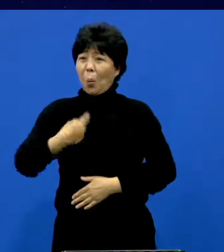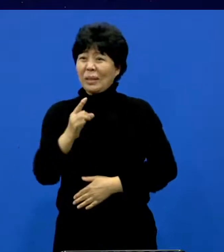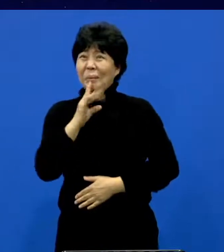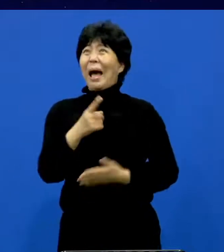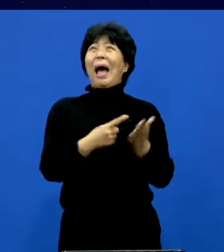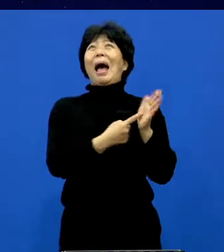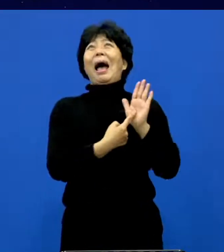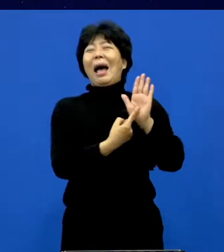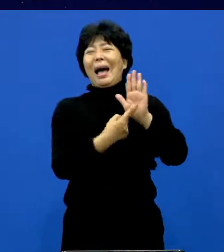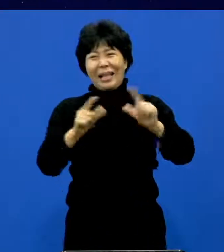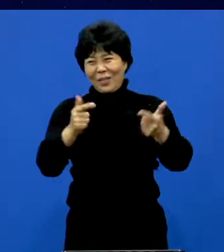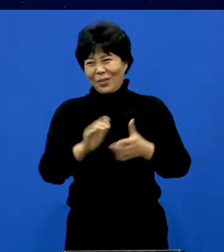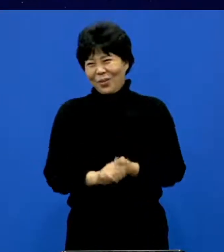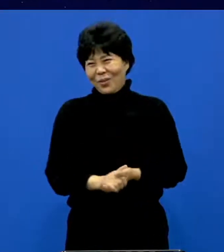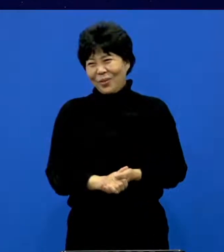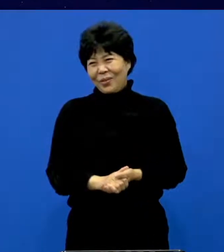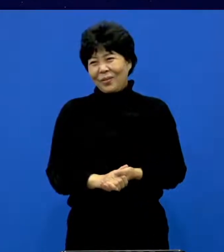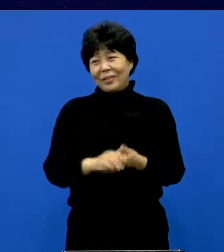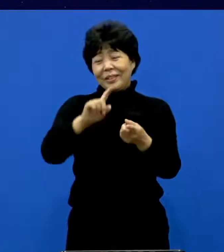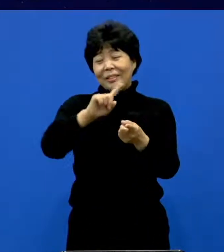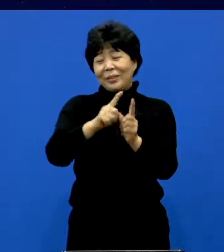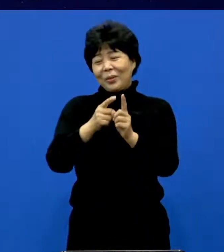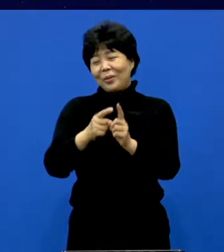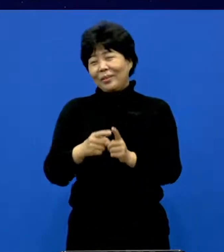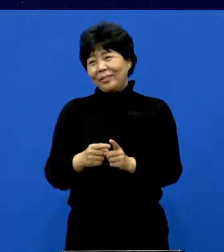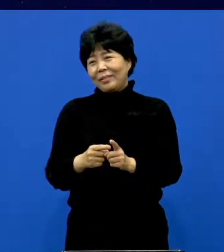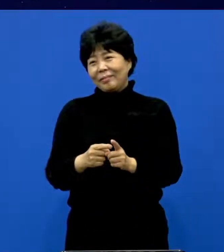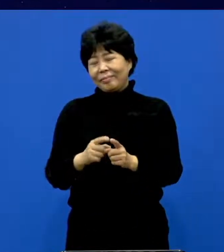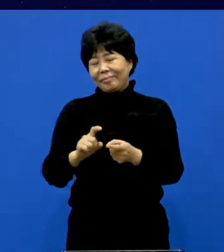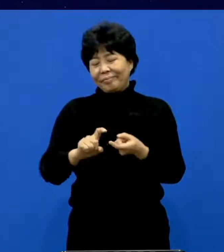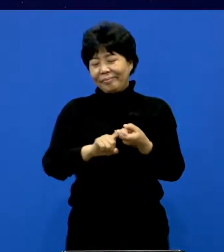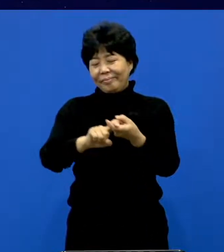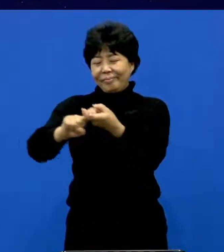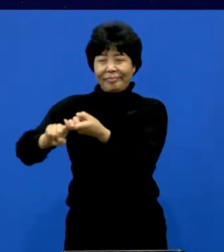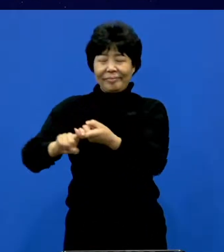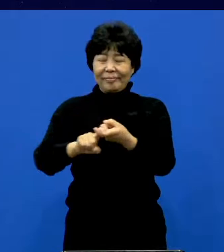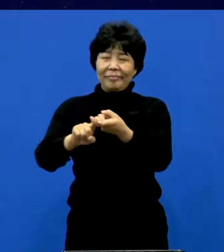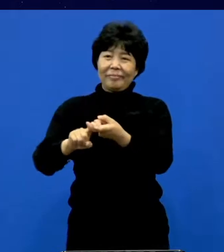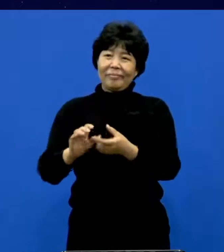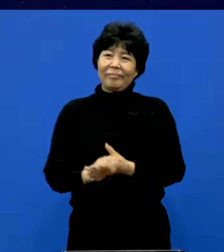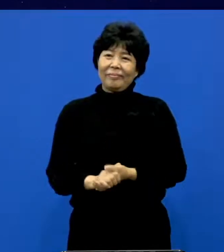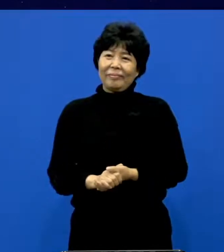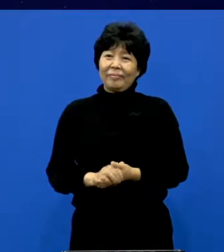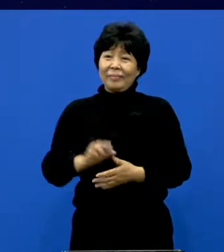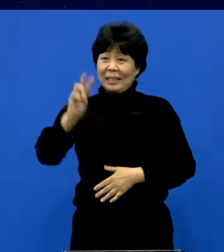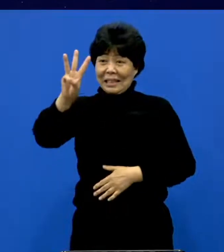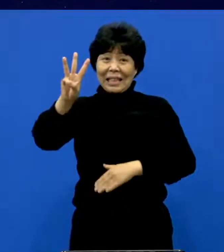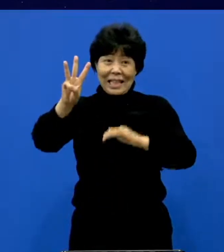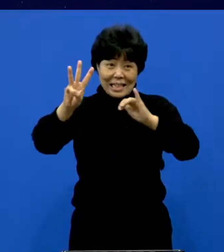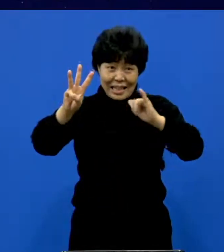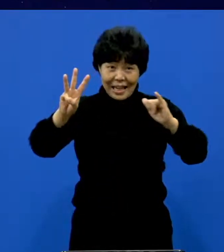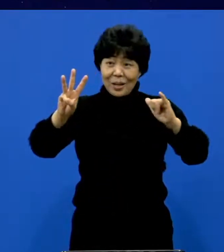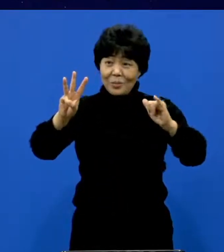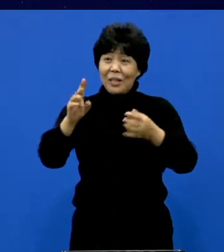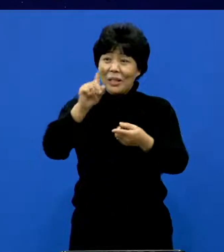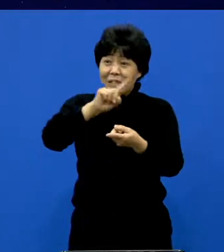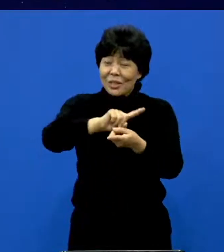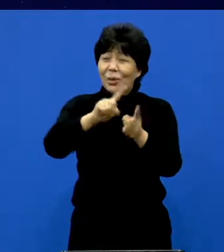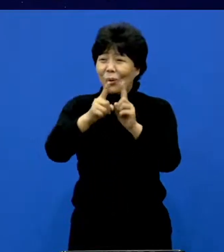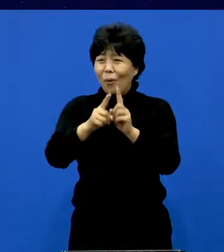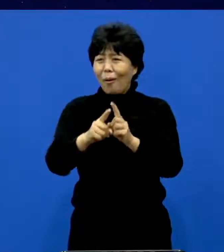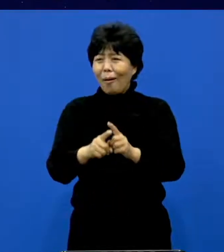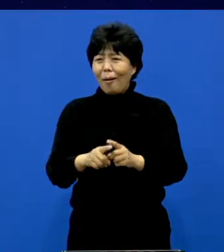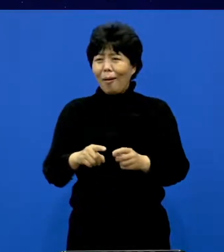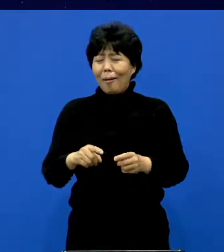아니잖아요. 그죠? 독주가 아니고 합주죠. 예. 앙상블이 있잖아요. 하모니를 이루는 거죠.